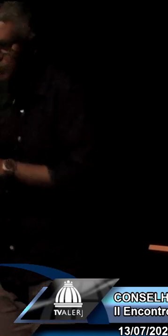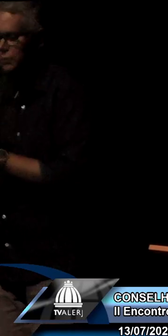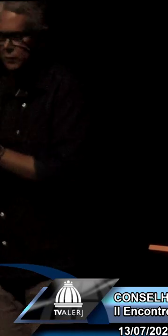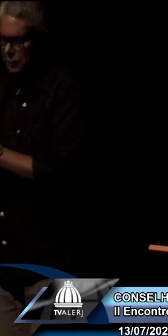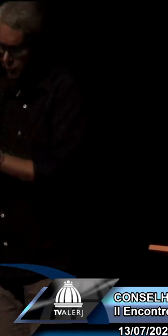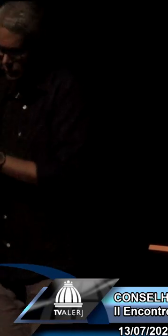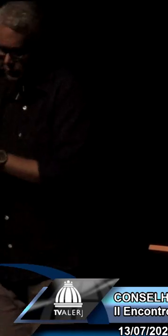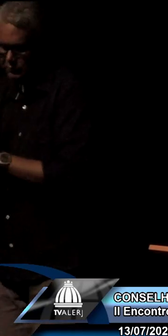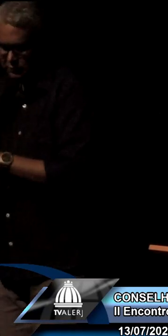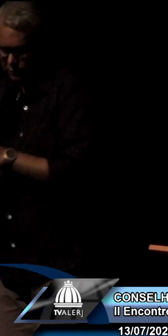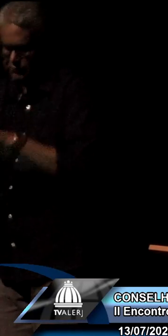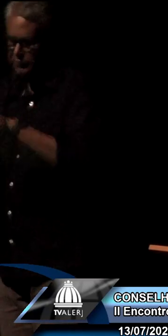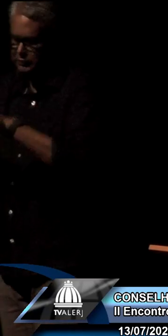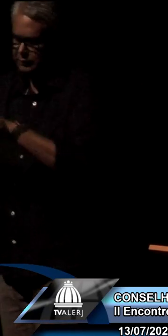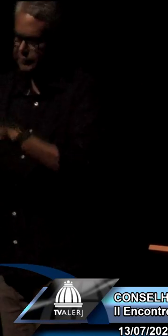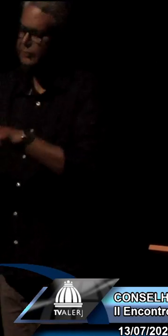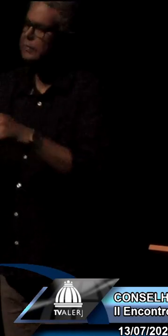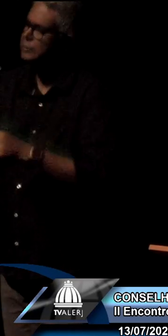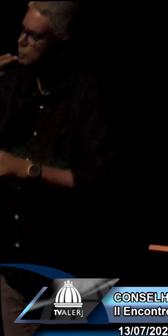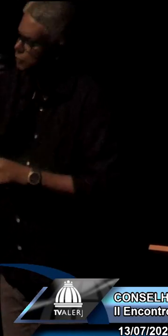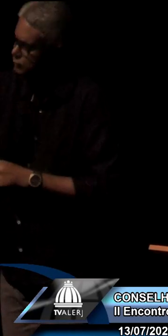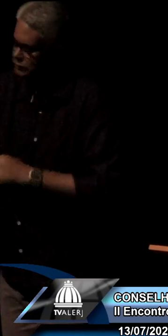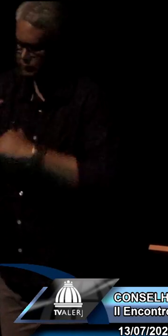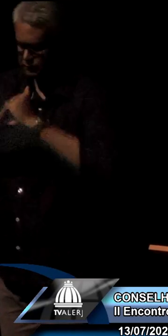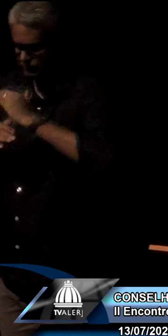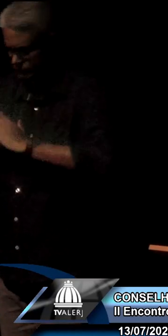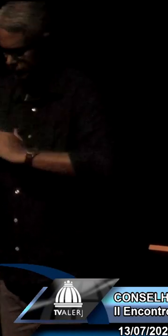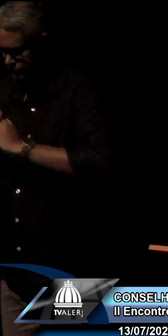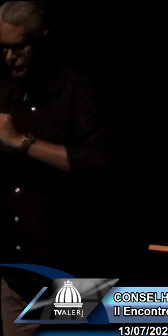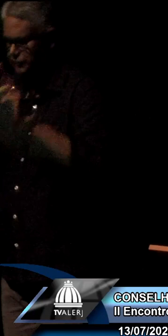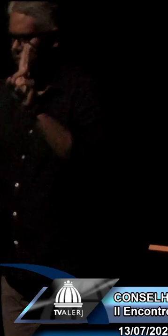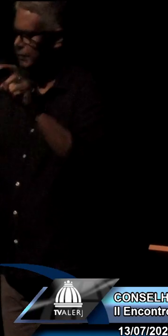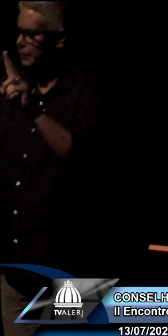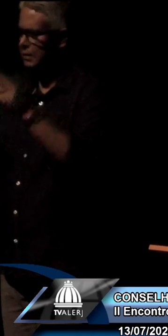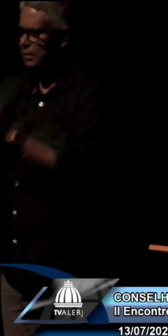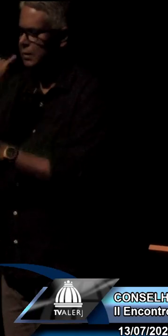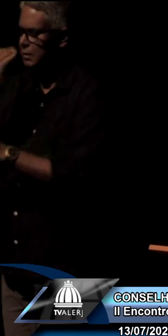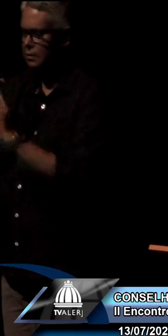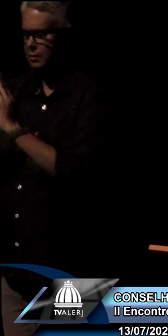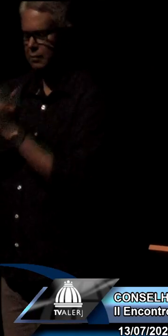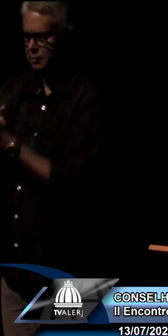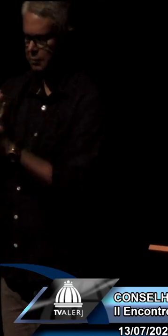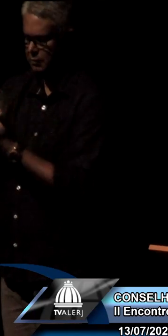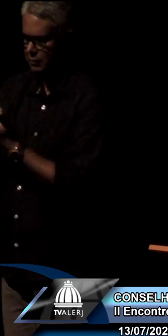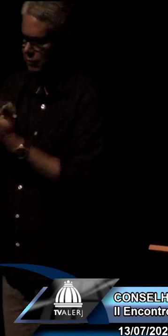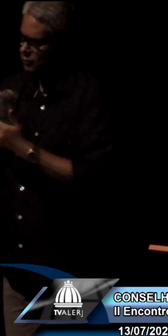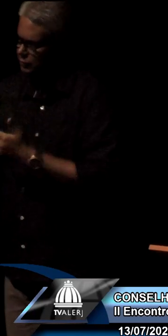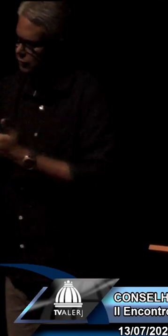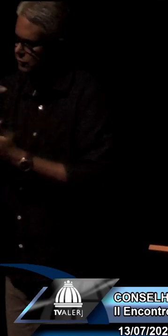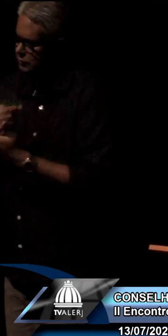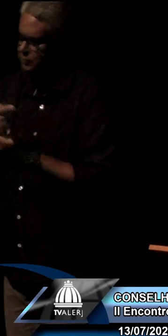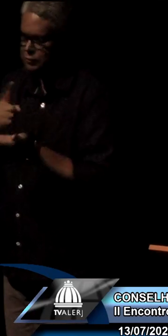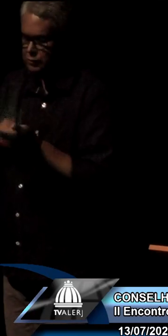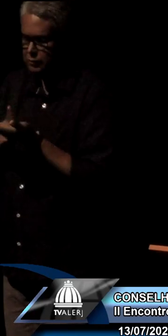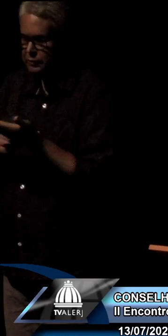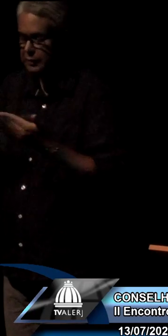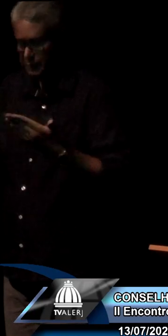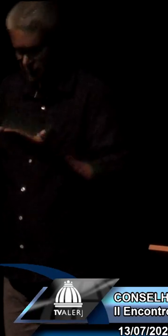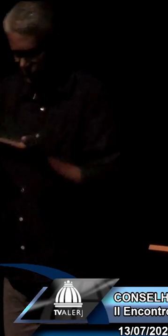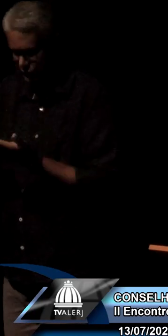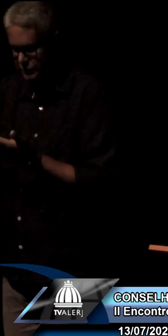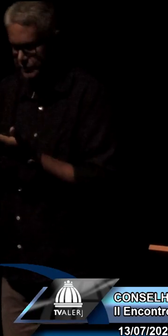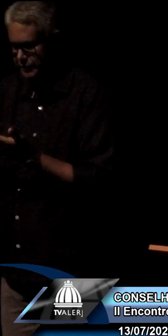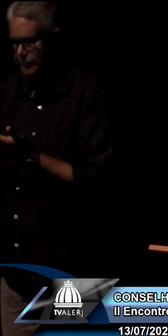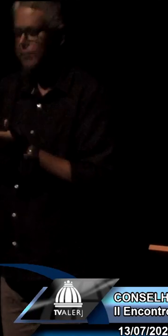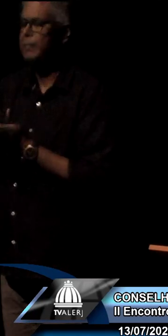nutricionistas e todo o pessoal envolvido no tema da alimentação escolar Então o que nós vamos combinar aqui hoje é o seguinte até para a gente